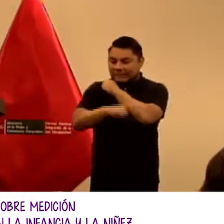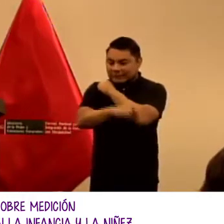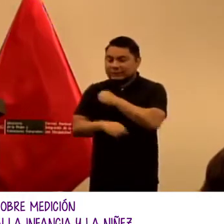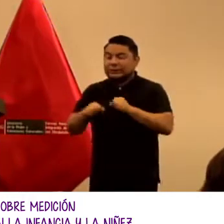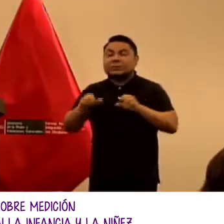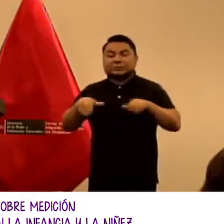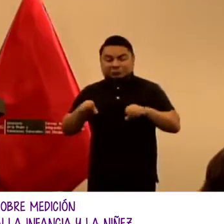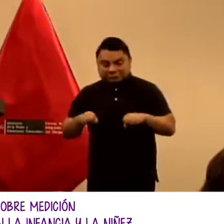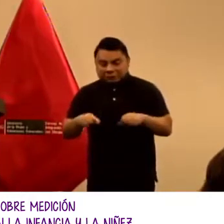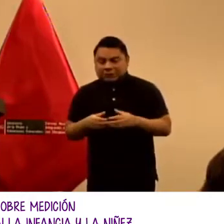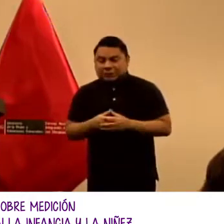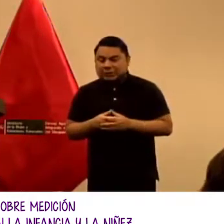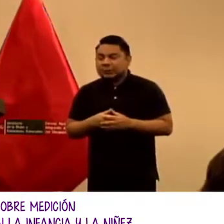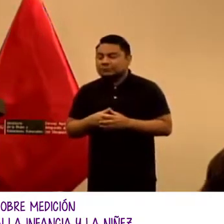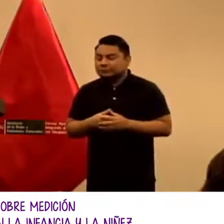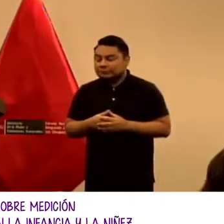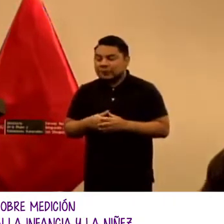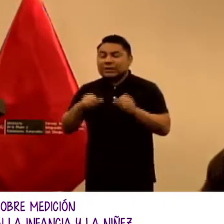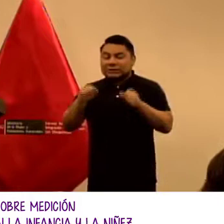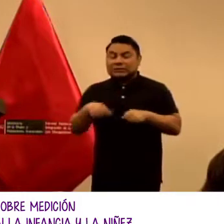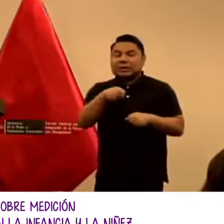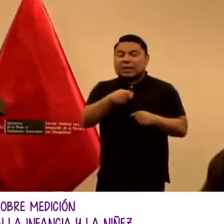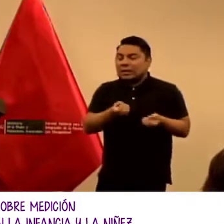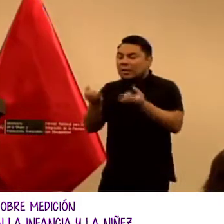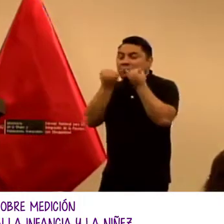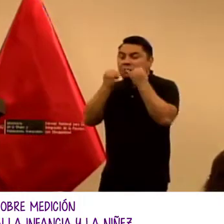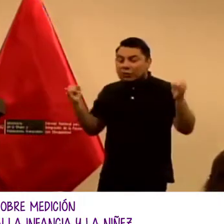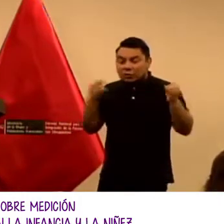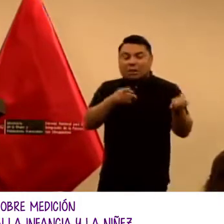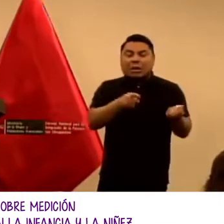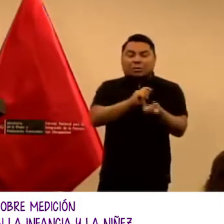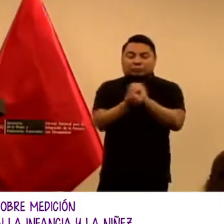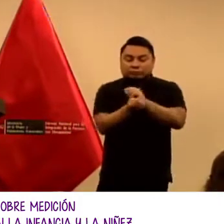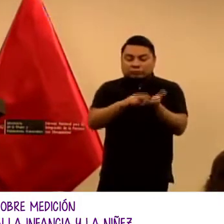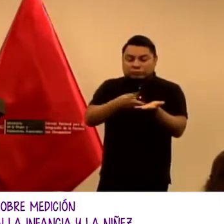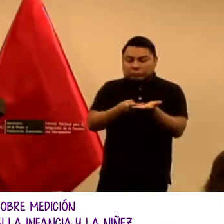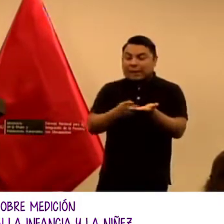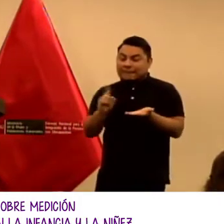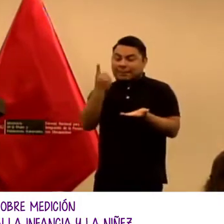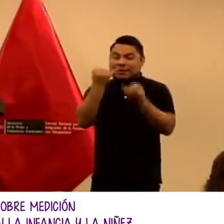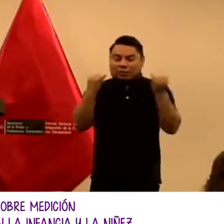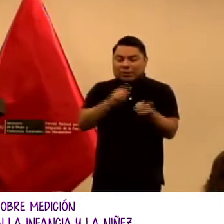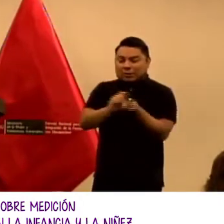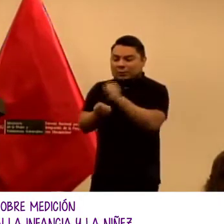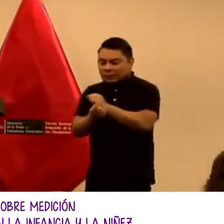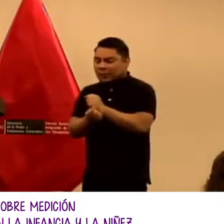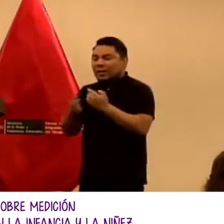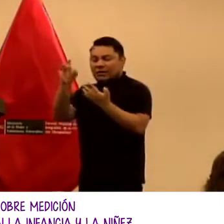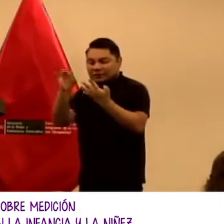que tuvieron los idiomas en que el módulo venía traducido como primer idioma, y